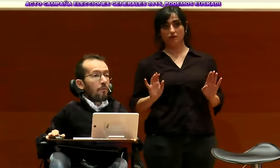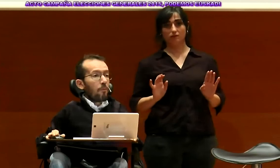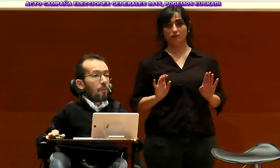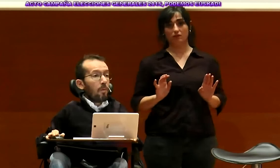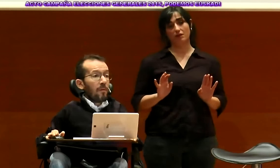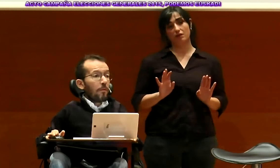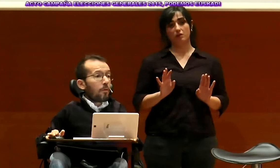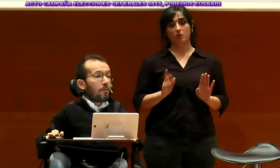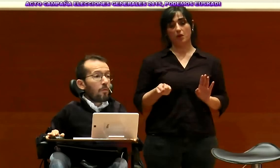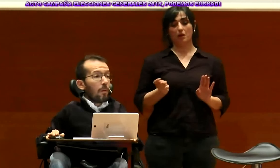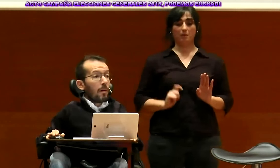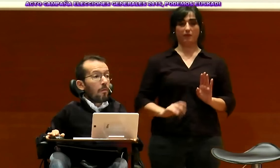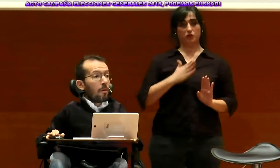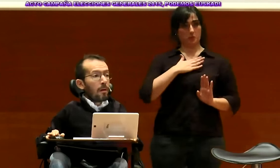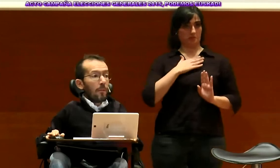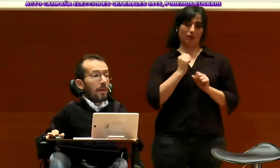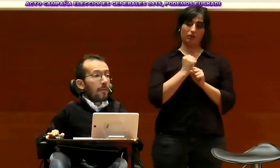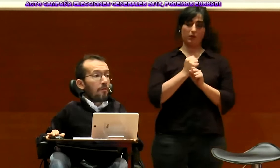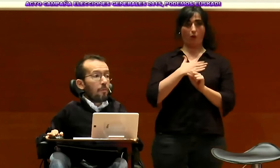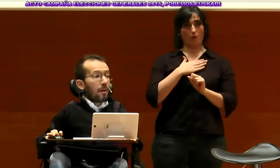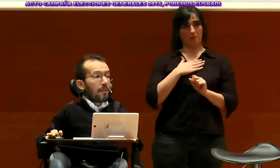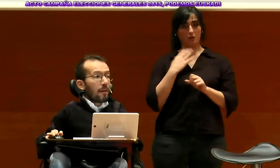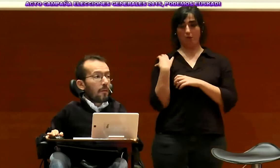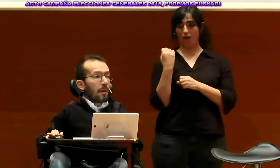de su profesión, de su trabajo, que